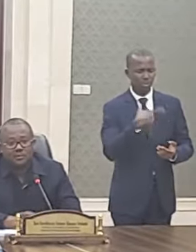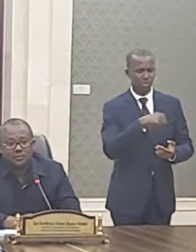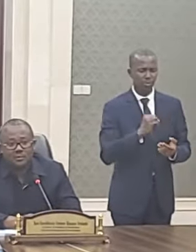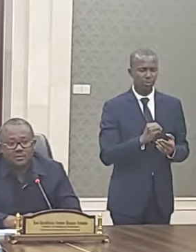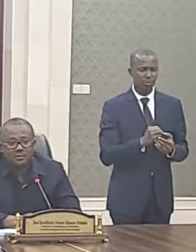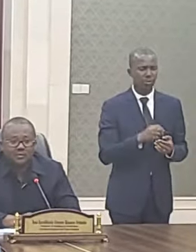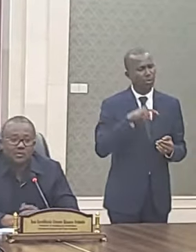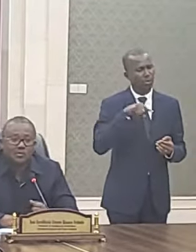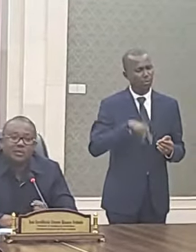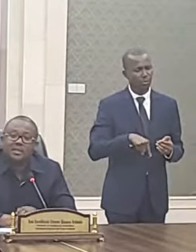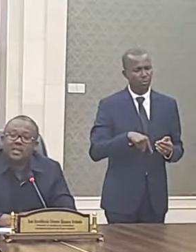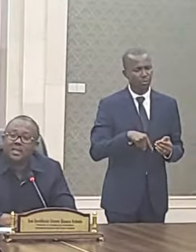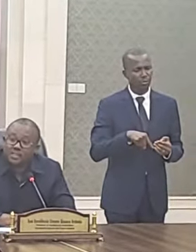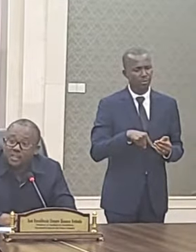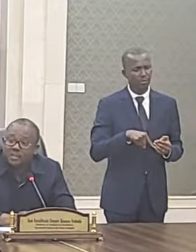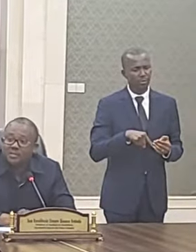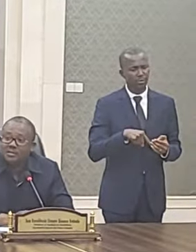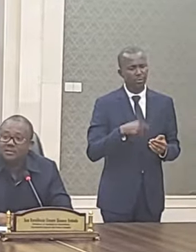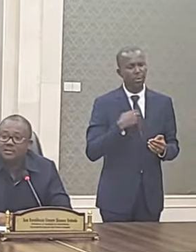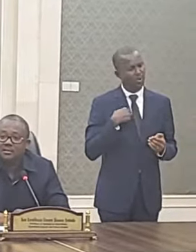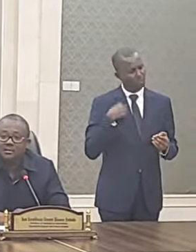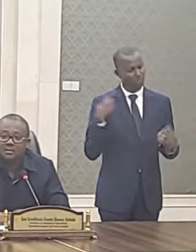Et j'ai vu comment tu étais engagé